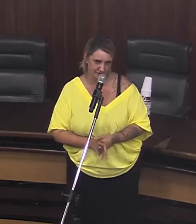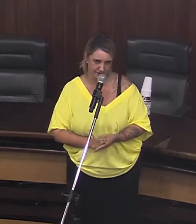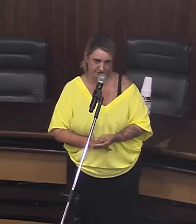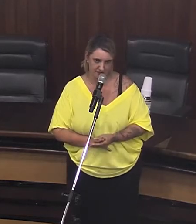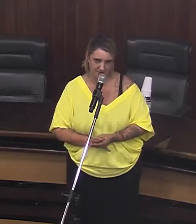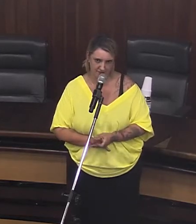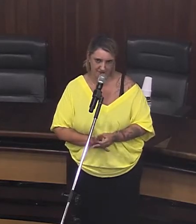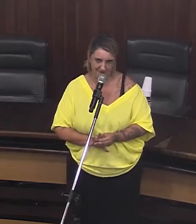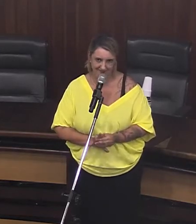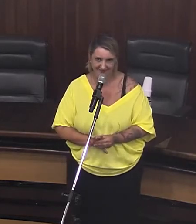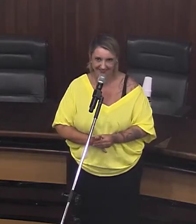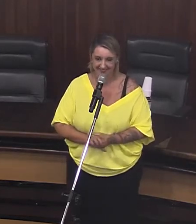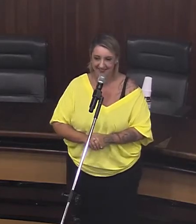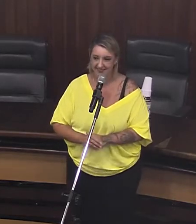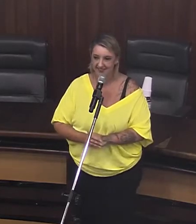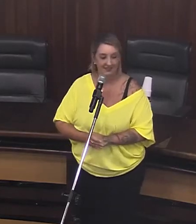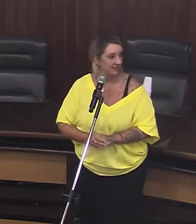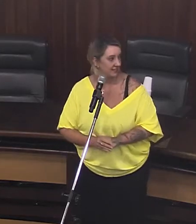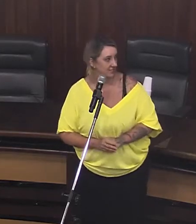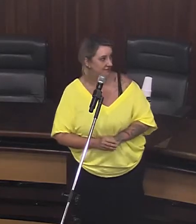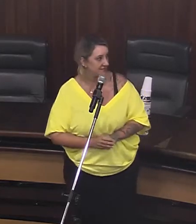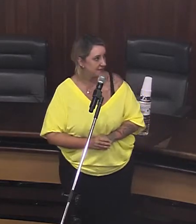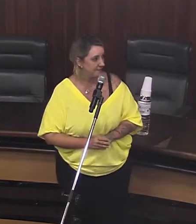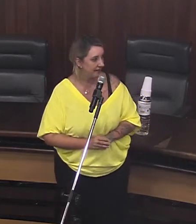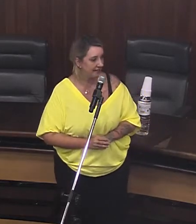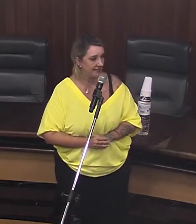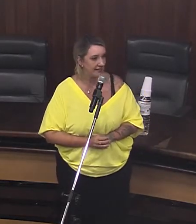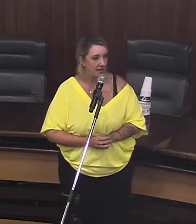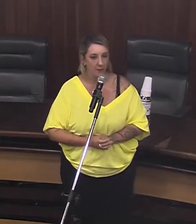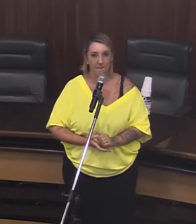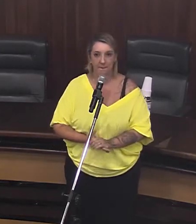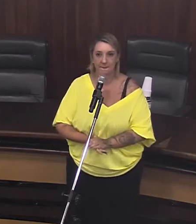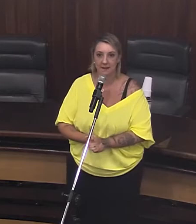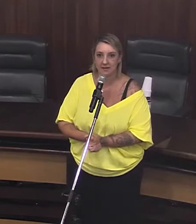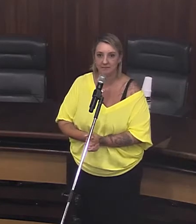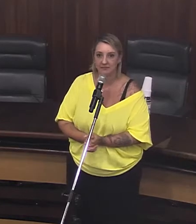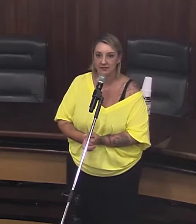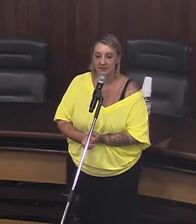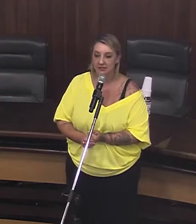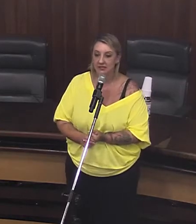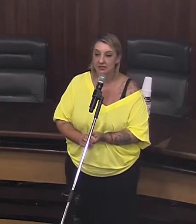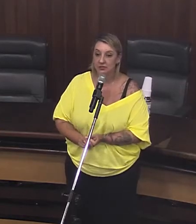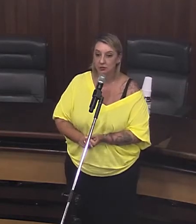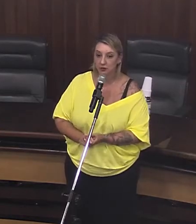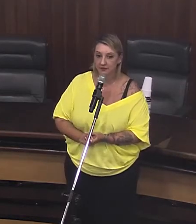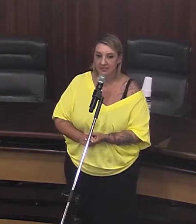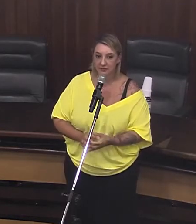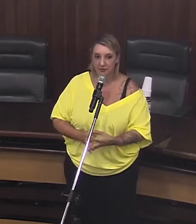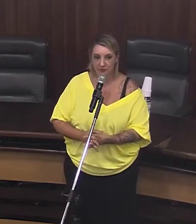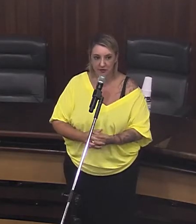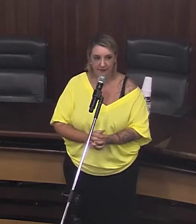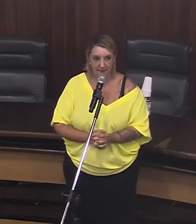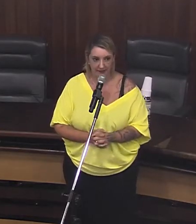favor. A gente vai ser bem legal, tá? Dúvidas sobre o